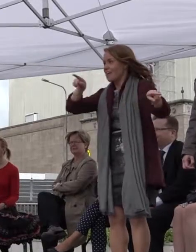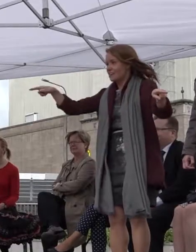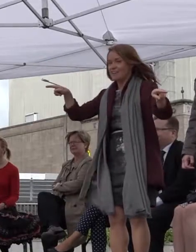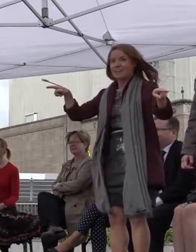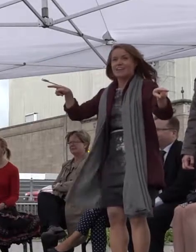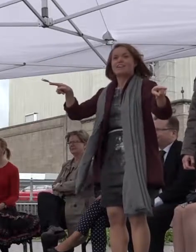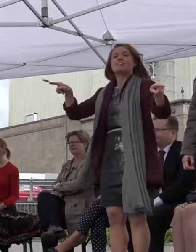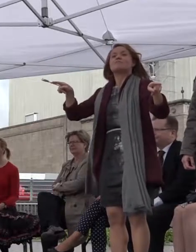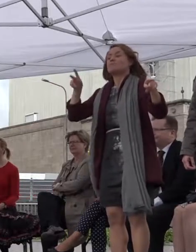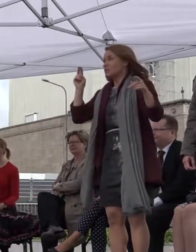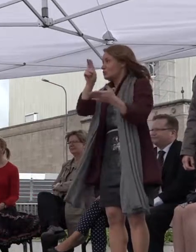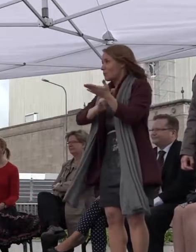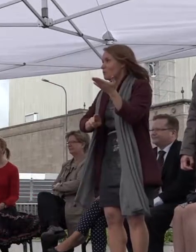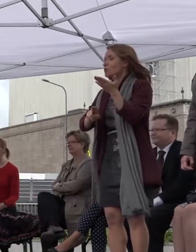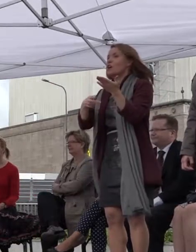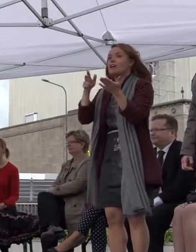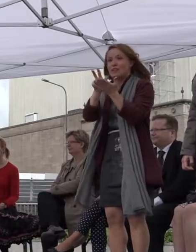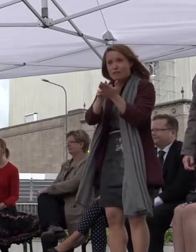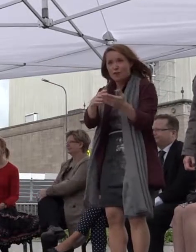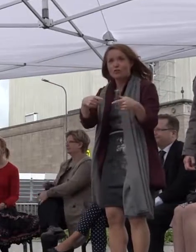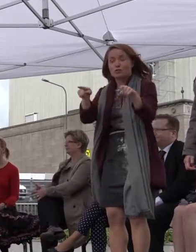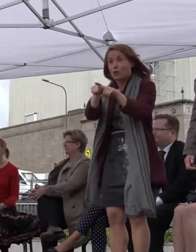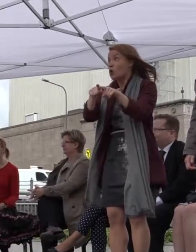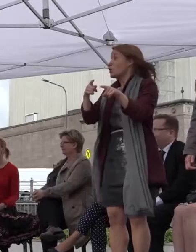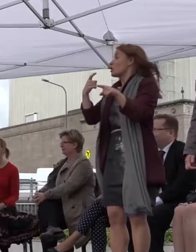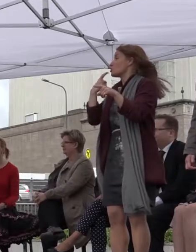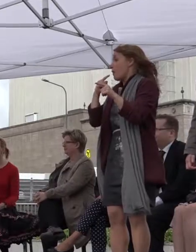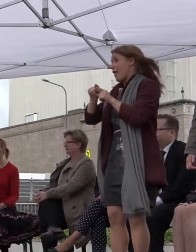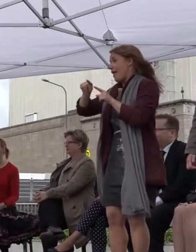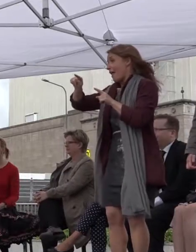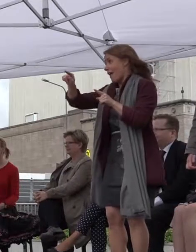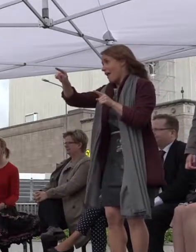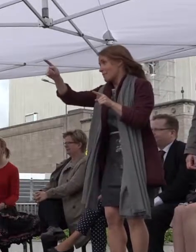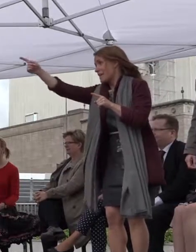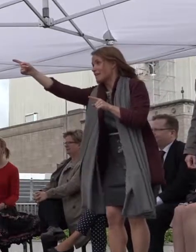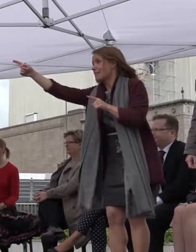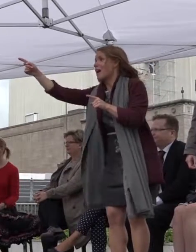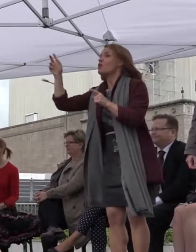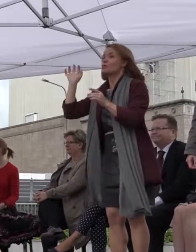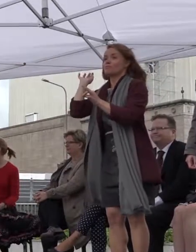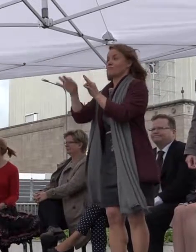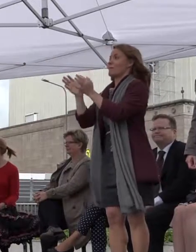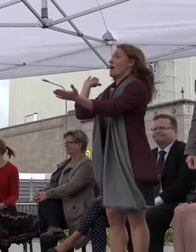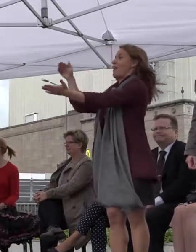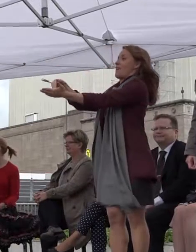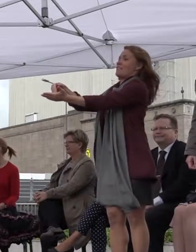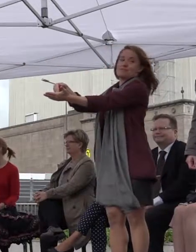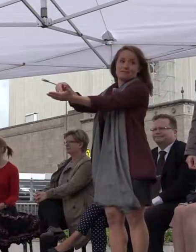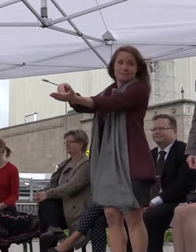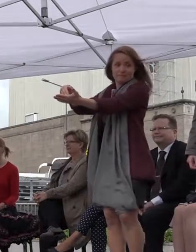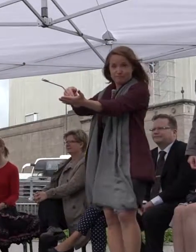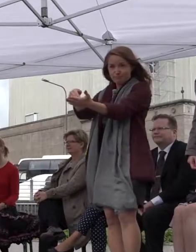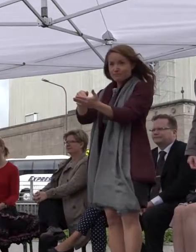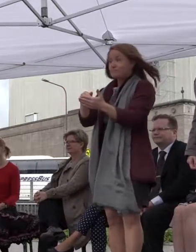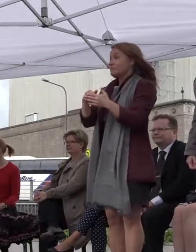ratifiointia. Suomella tämä matka oli vähän pitkä, mutta nyt on päästy maaliin. Ja nyt